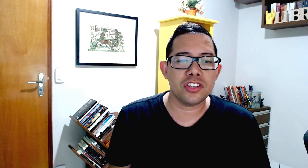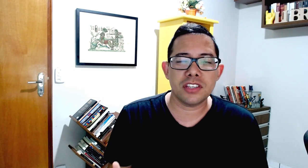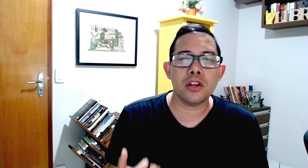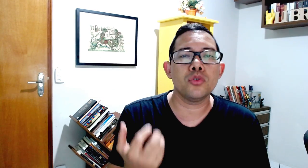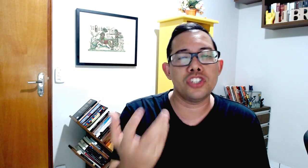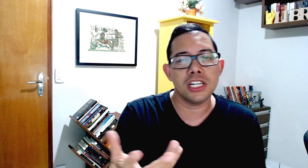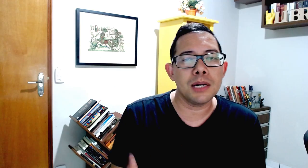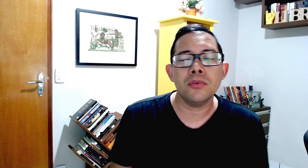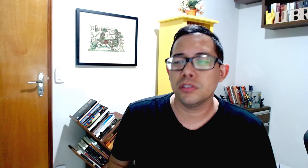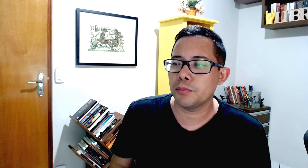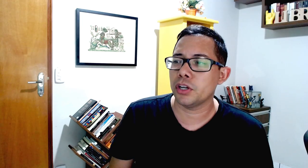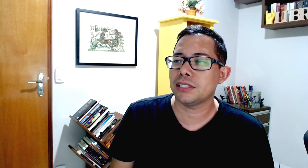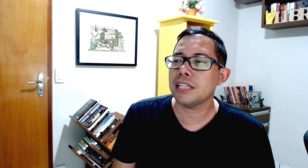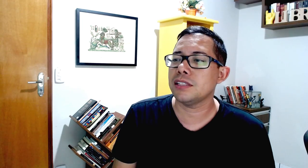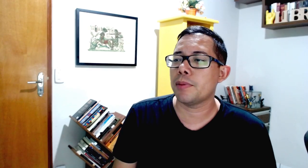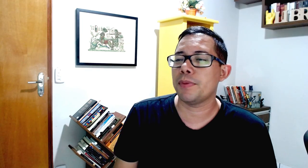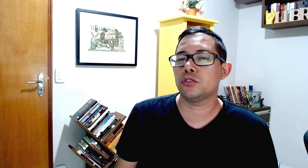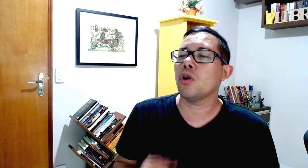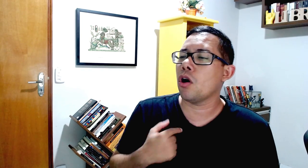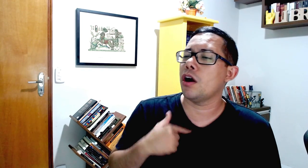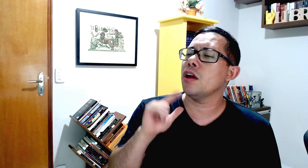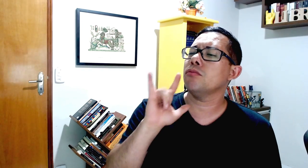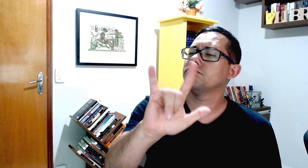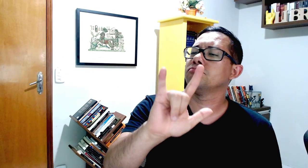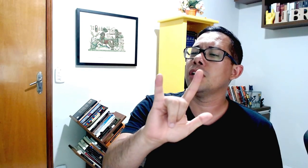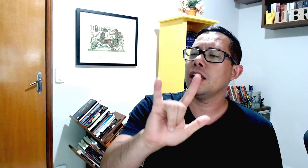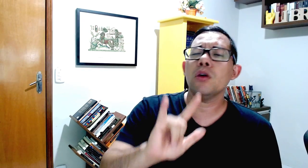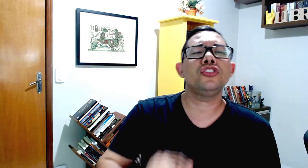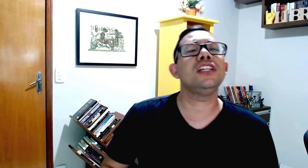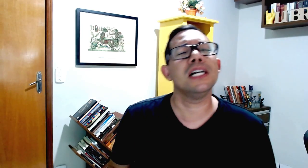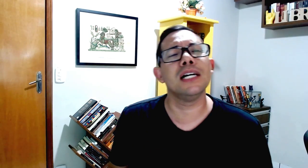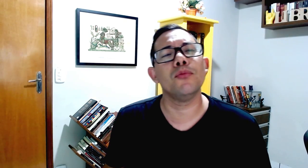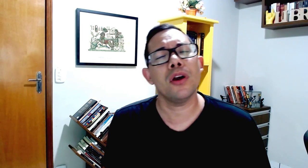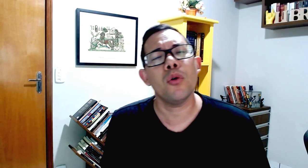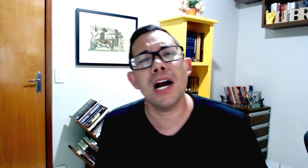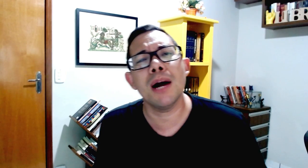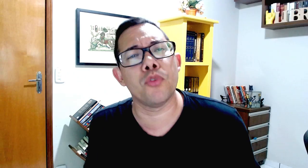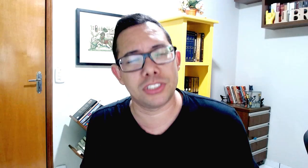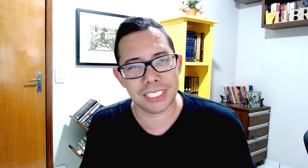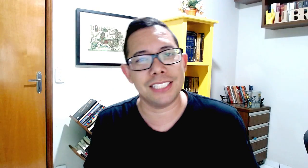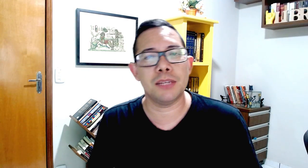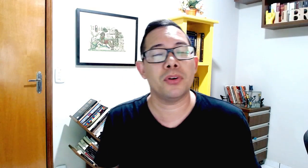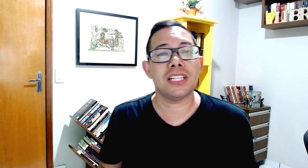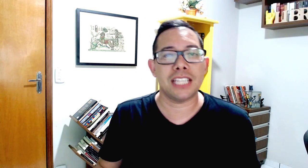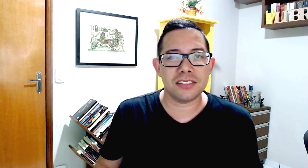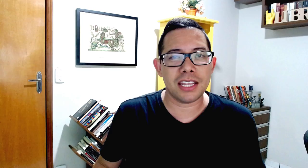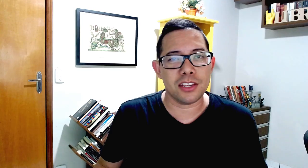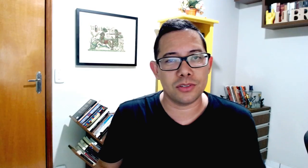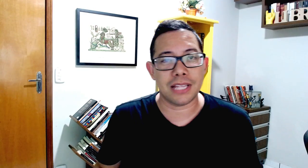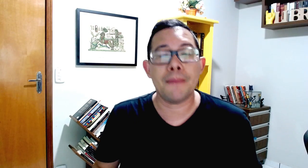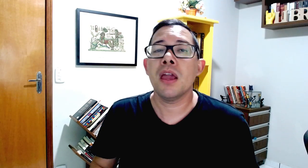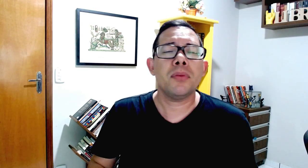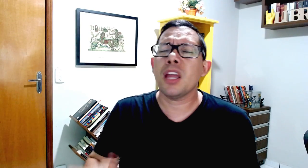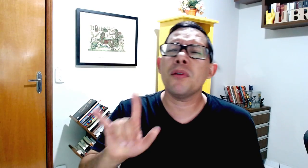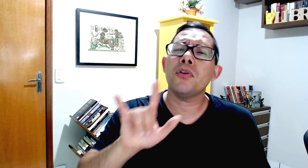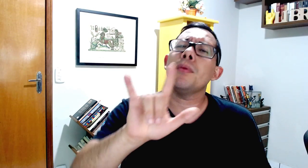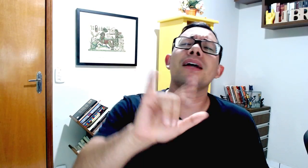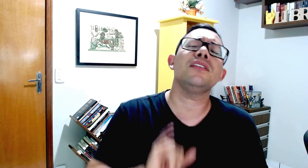de dizer eu te amo quer dizer para pessoa olha eu te amo eu amo você e você pode até dizer isso tá porque é uma forma